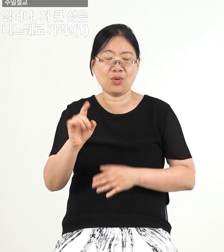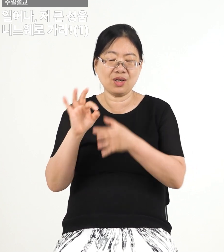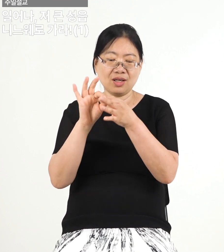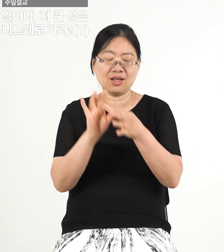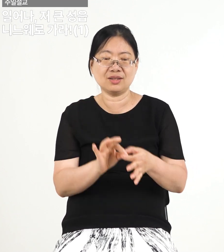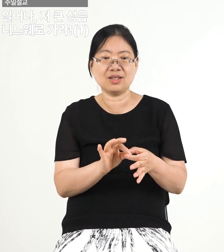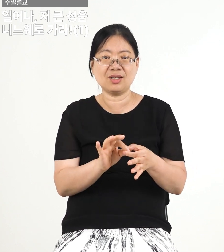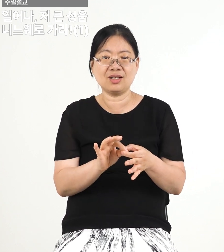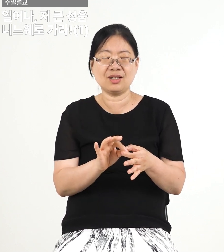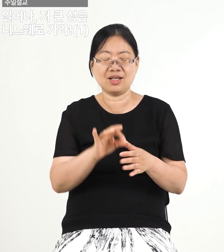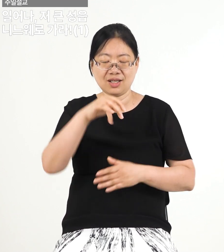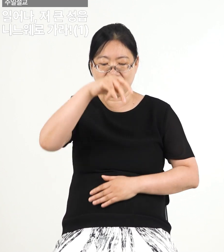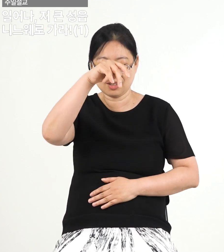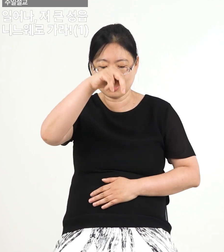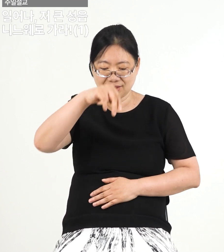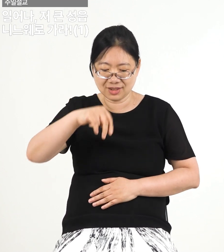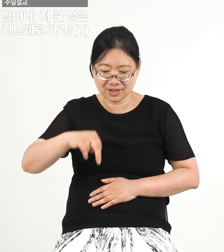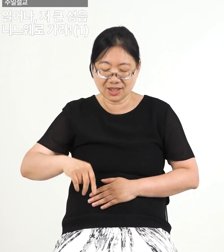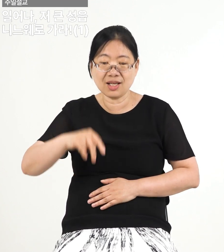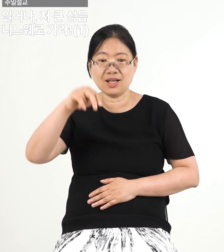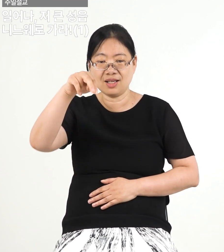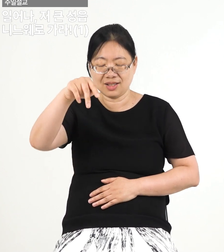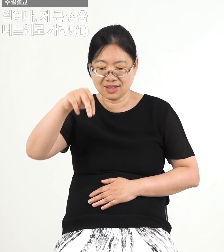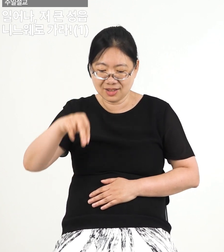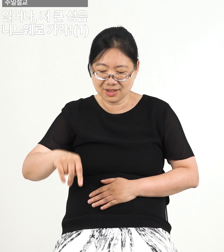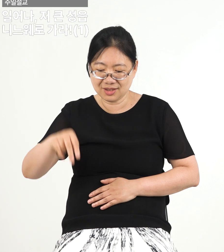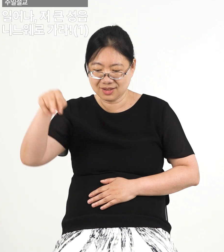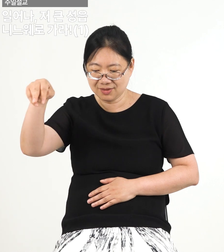계속 하강성을